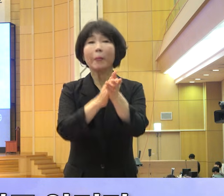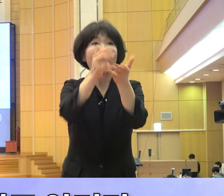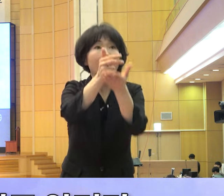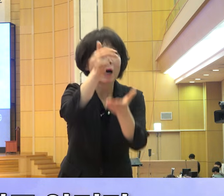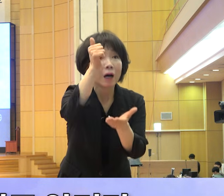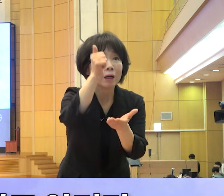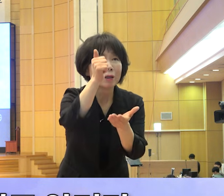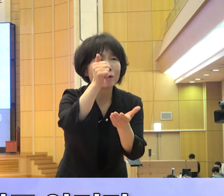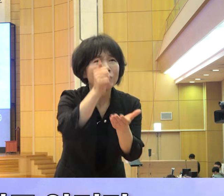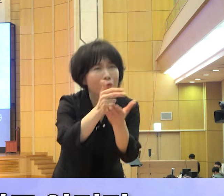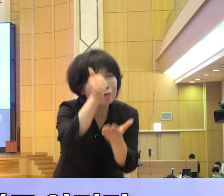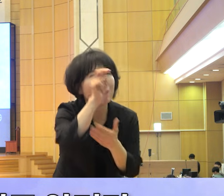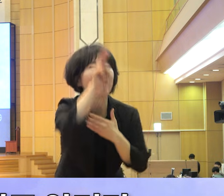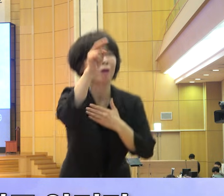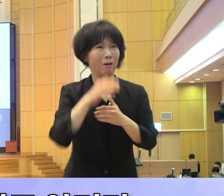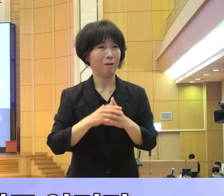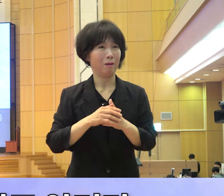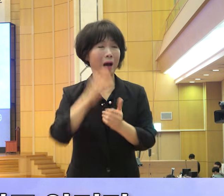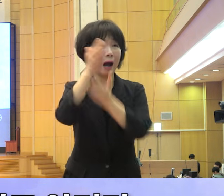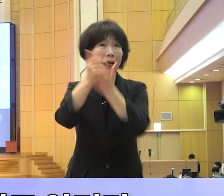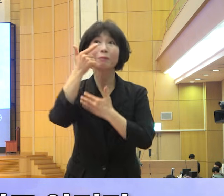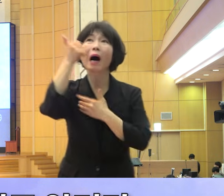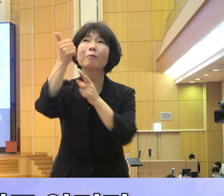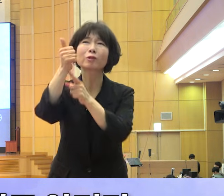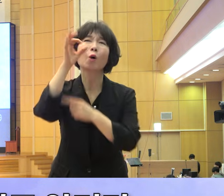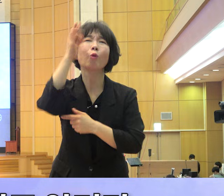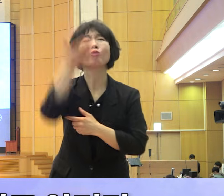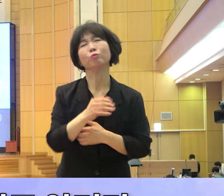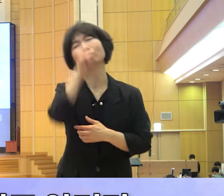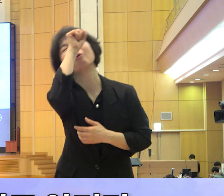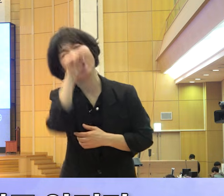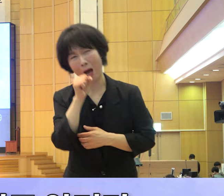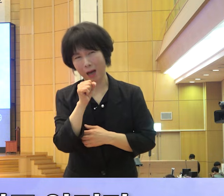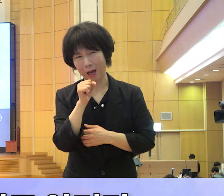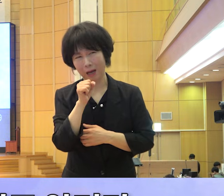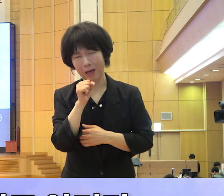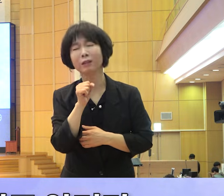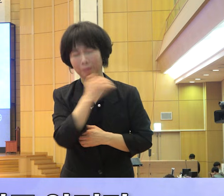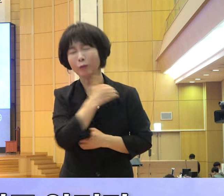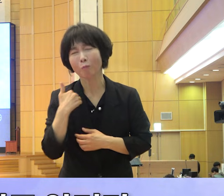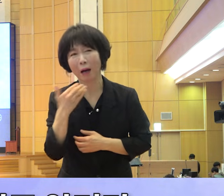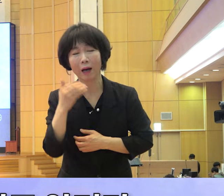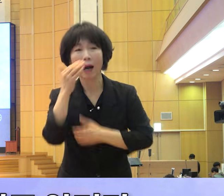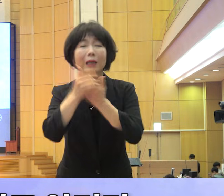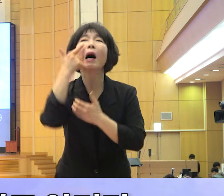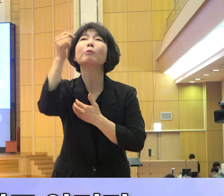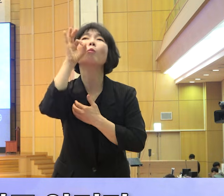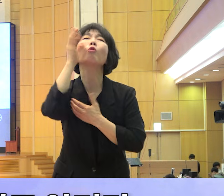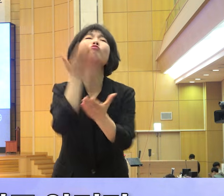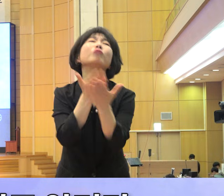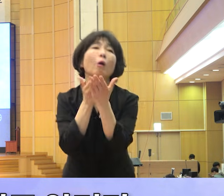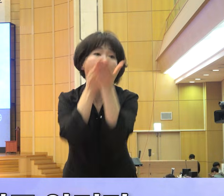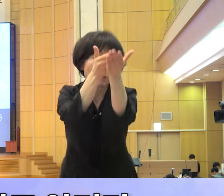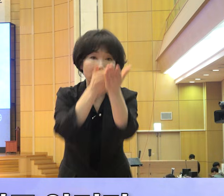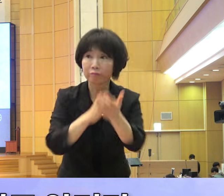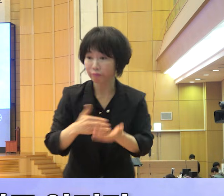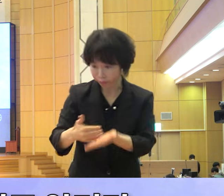우리에게 보여주옵소서, 그리하면 족하단 말은 만족하리다 이